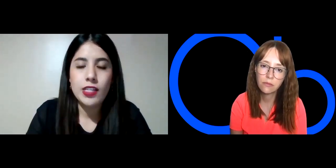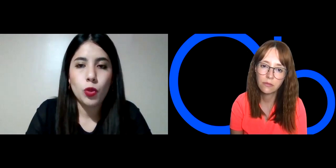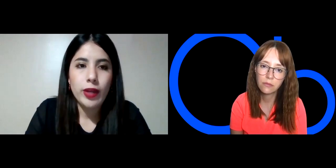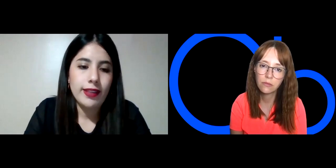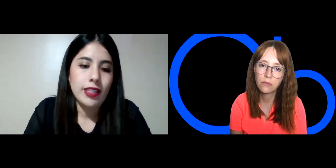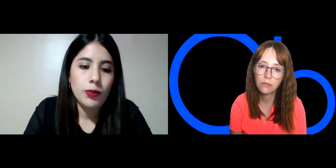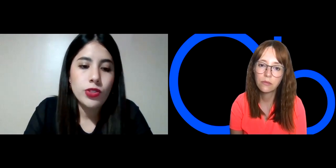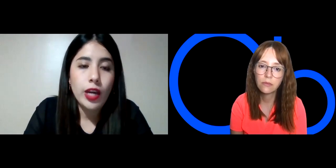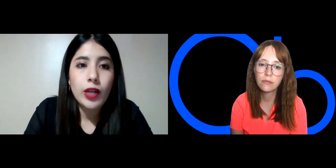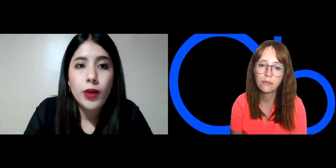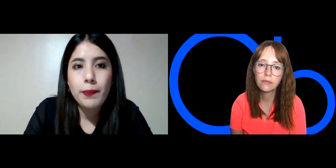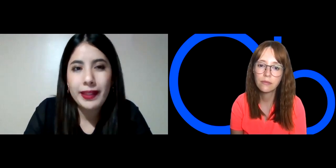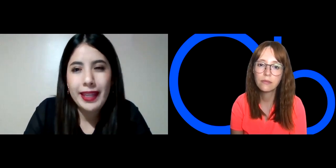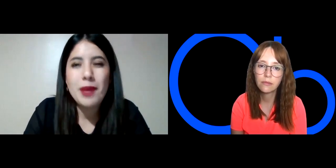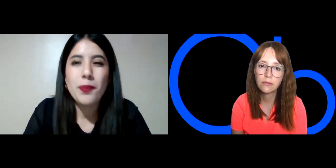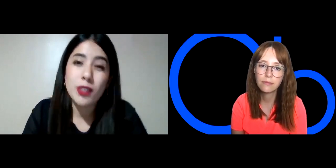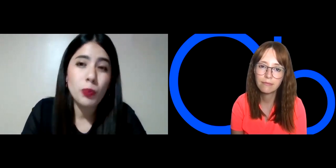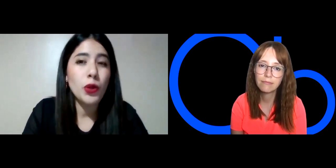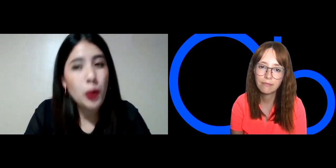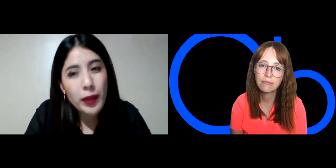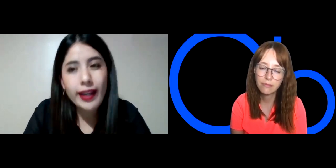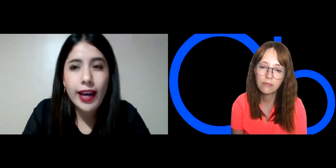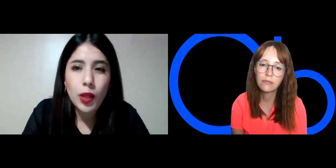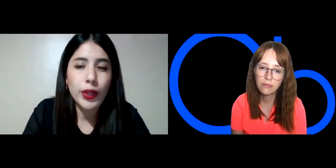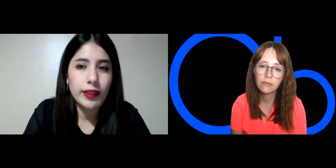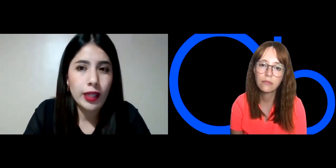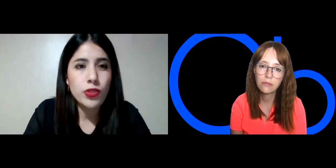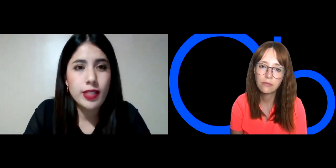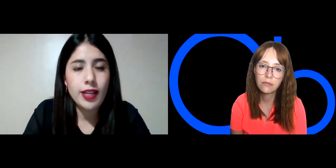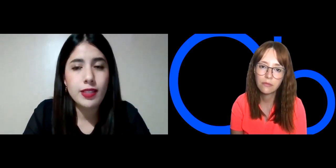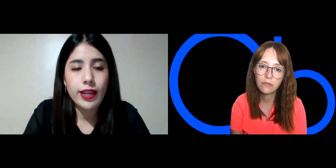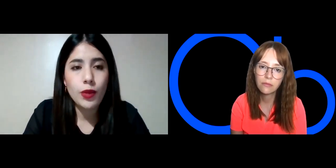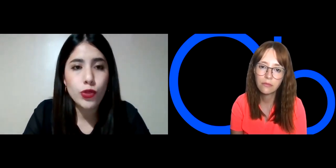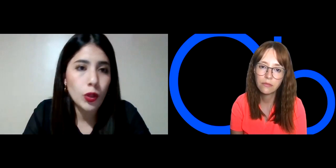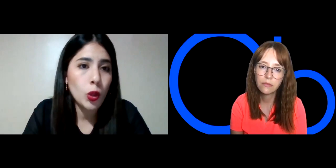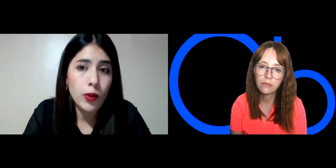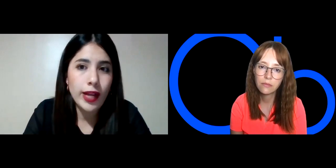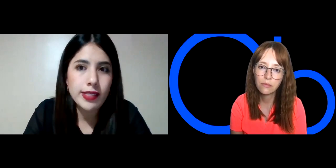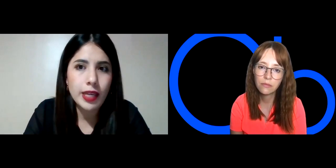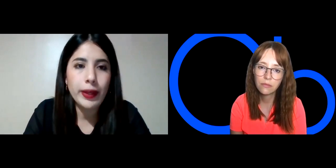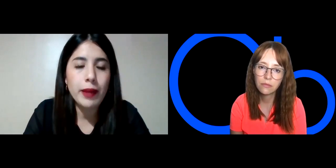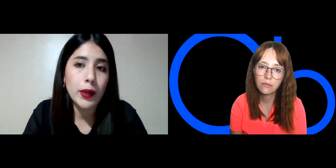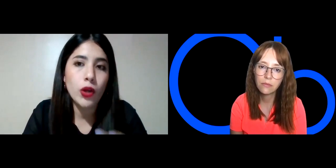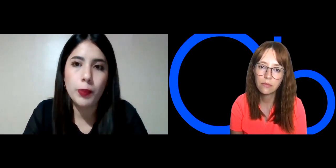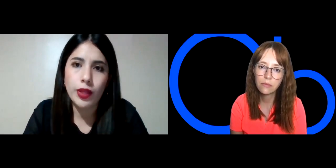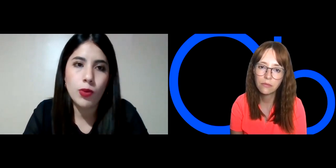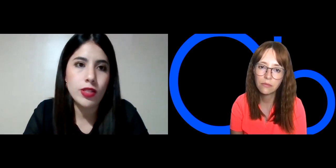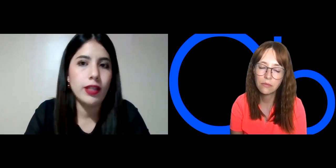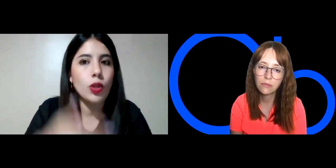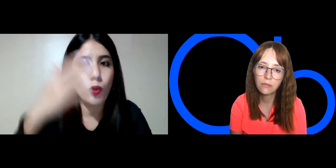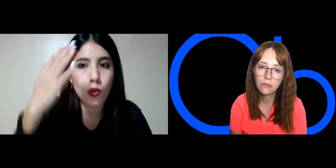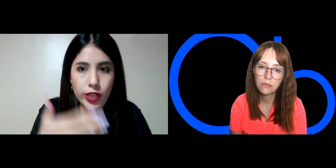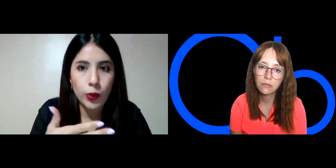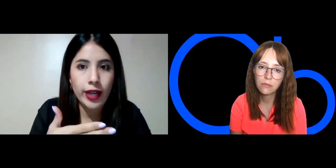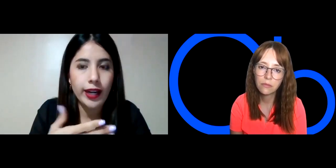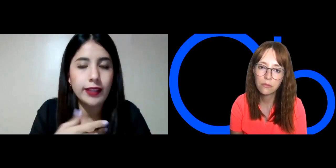cara descubierta. Sabemos que ahora con la pandemia pues es un poco complicado porque tenemos que estar usando cubrebocas siempre, pero lo que podemos hacer es